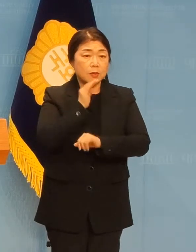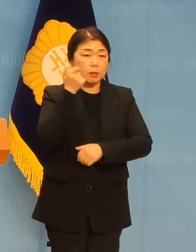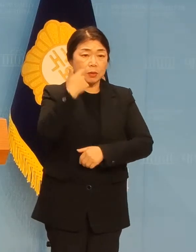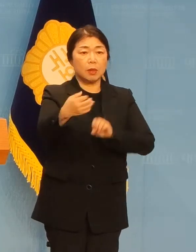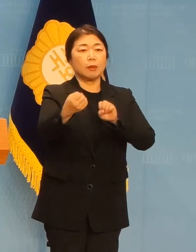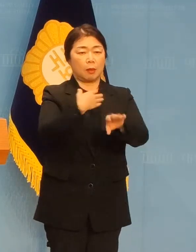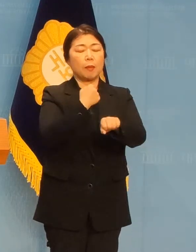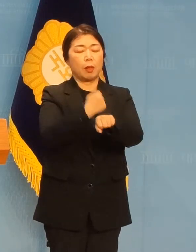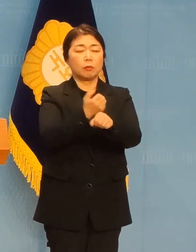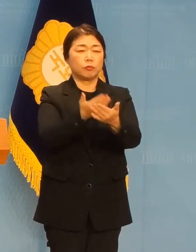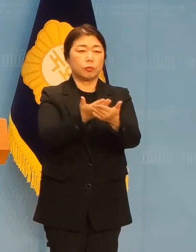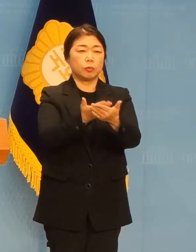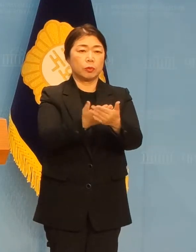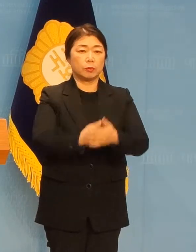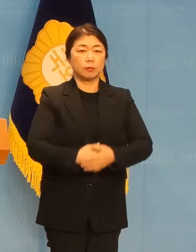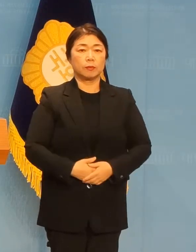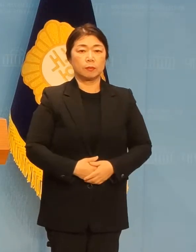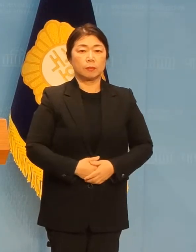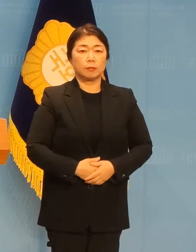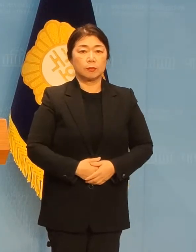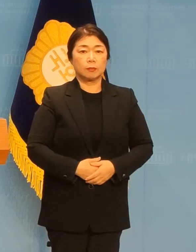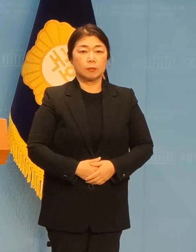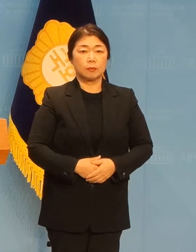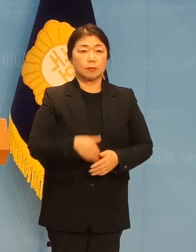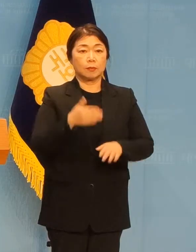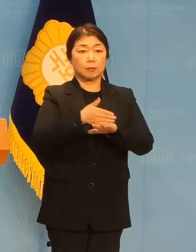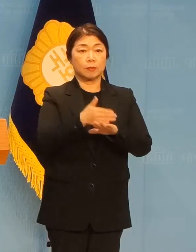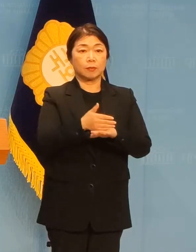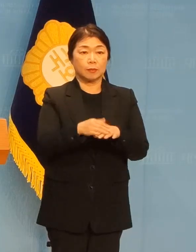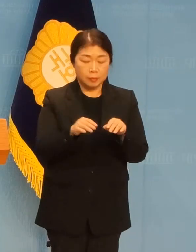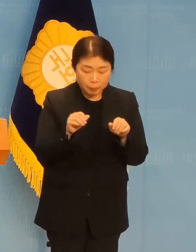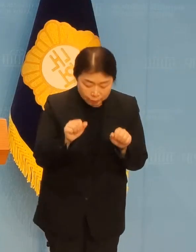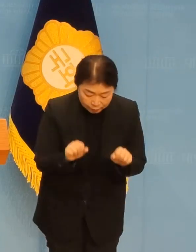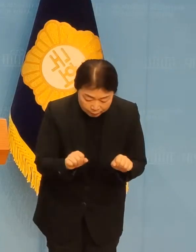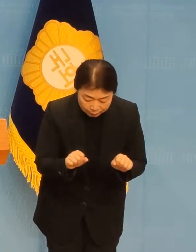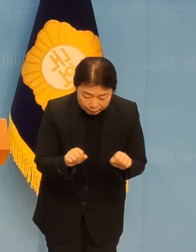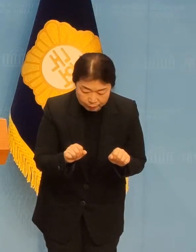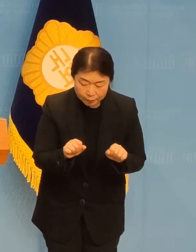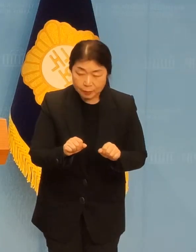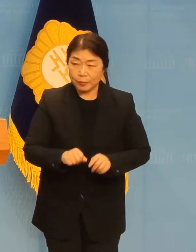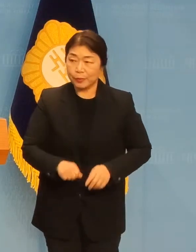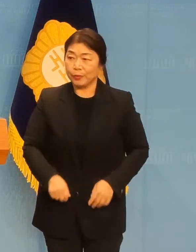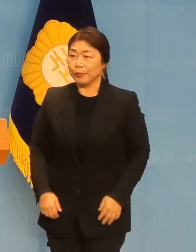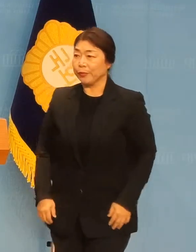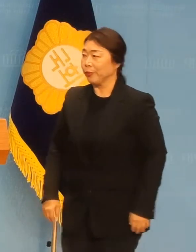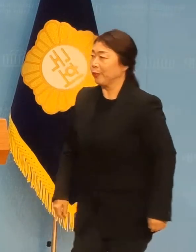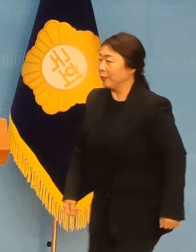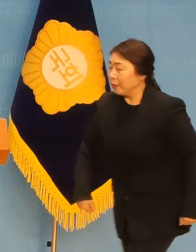요구합니다. 감사합니다.